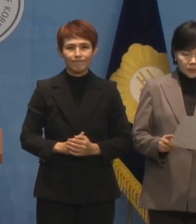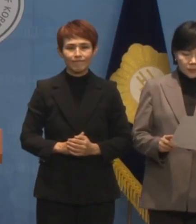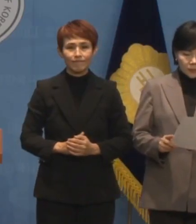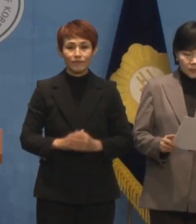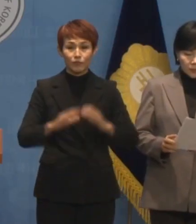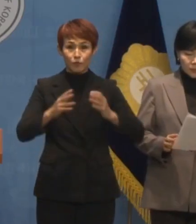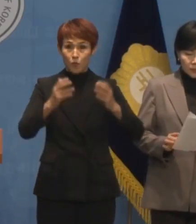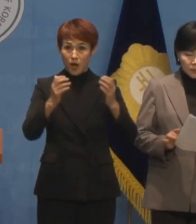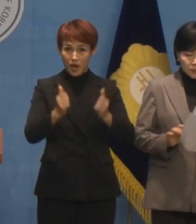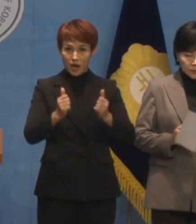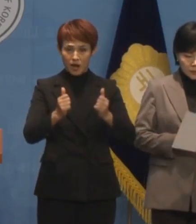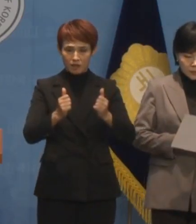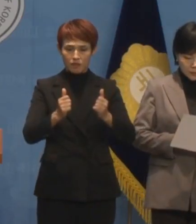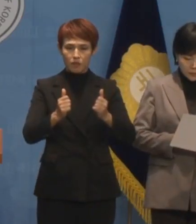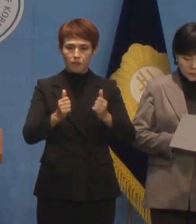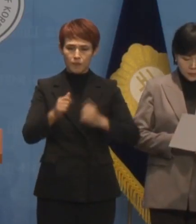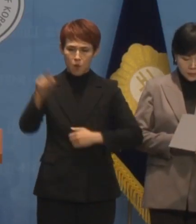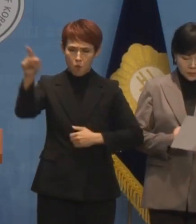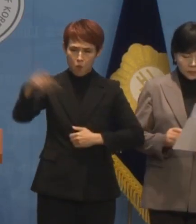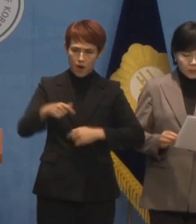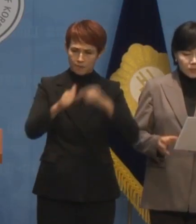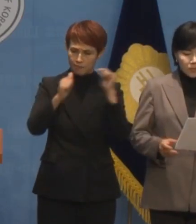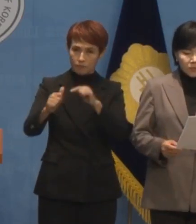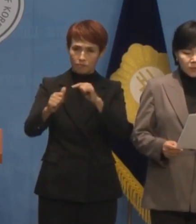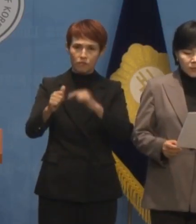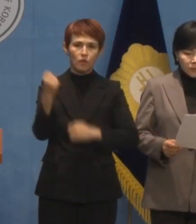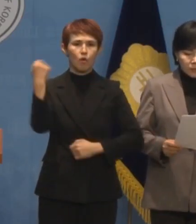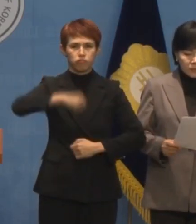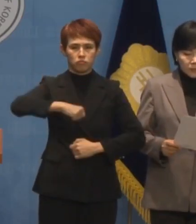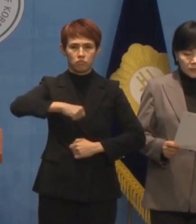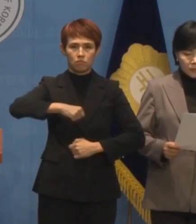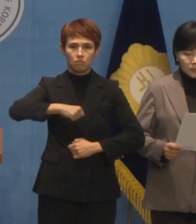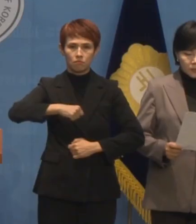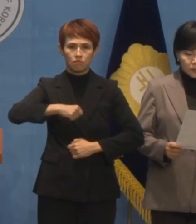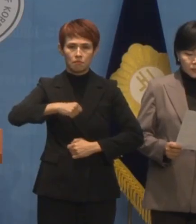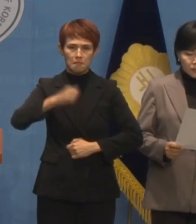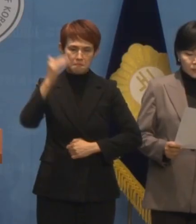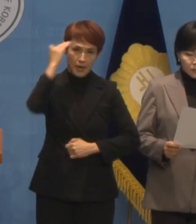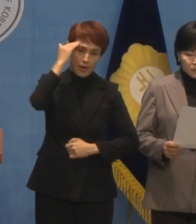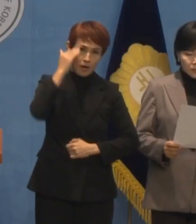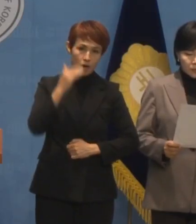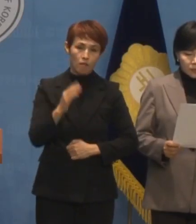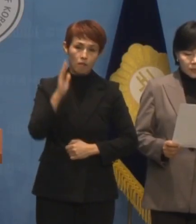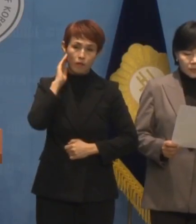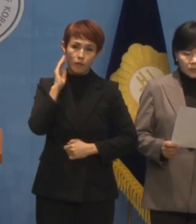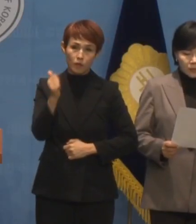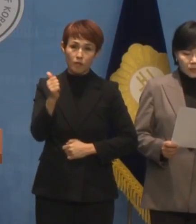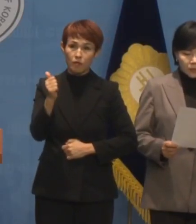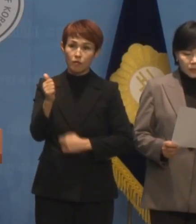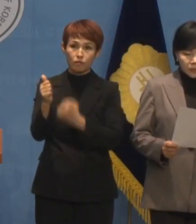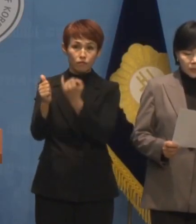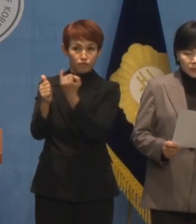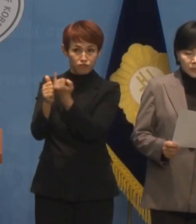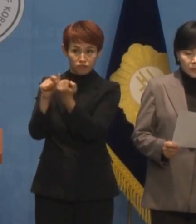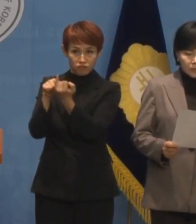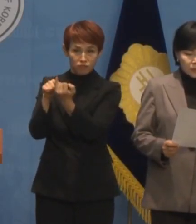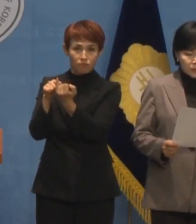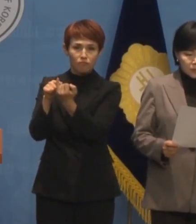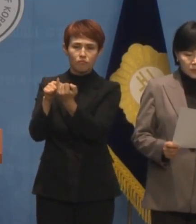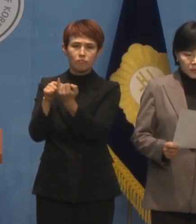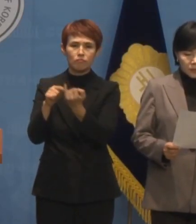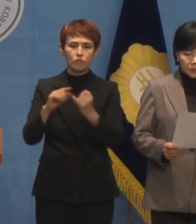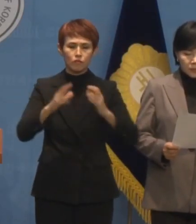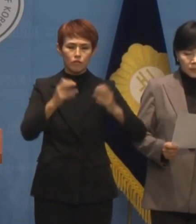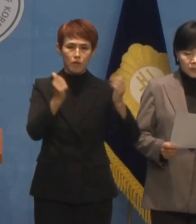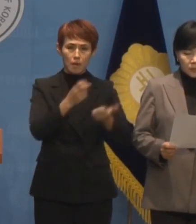국회 동행명령장 수령 거부, 방해, 김건희 여사와 대통령실 등 국회